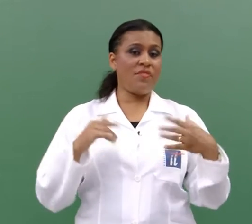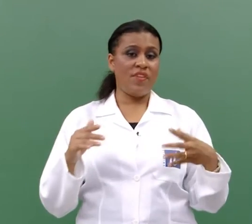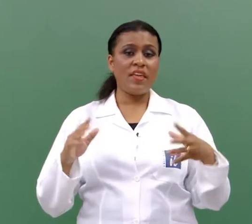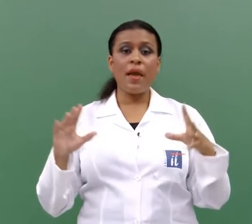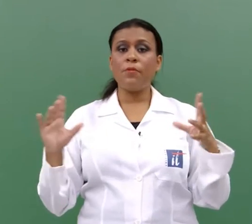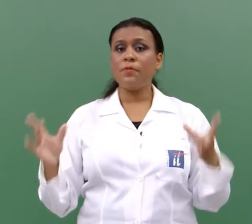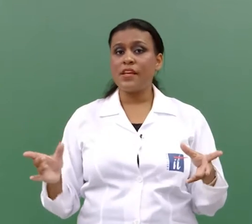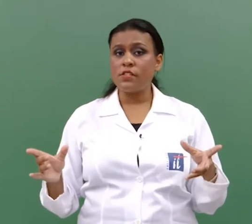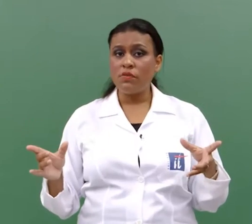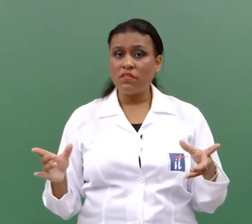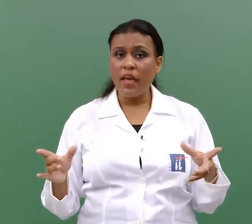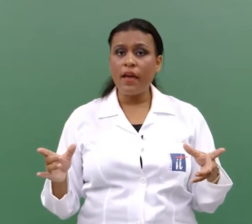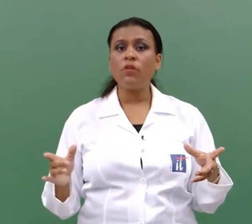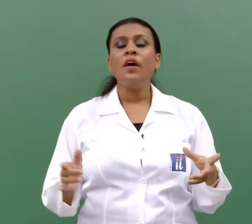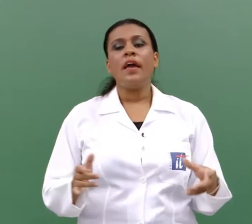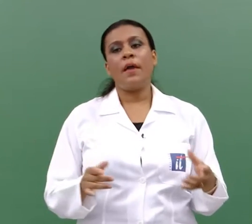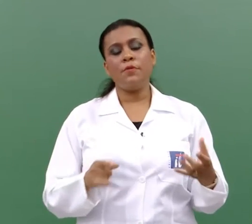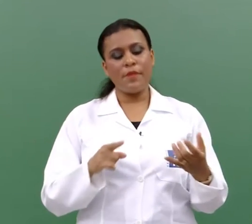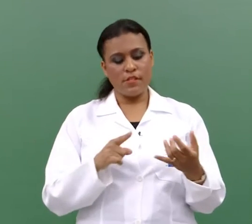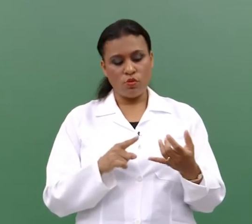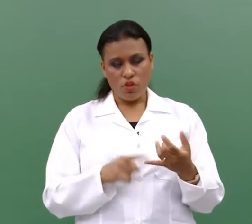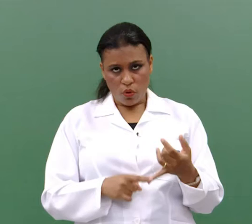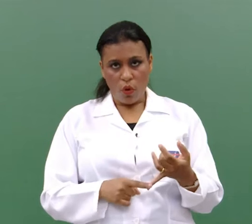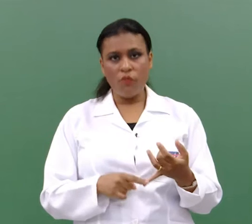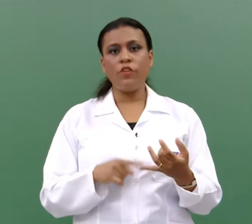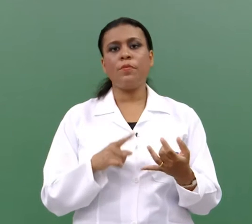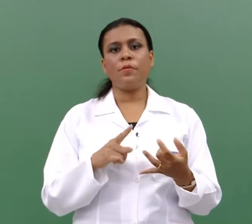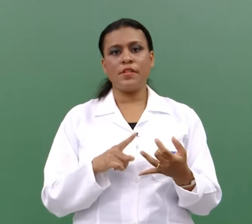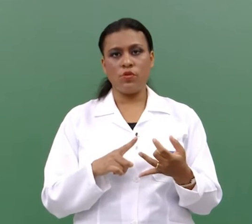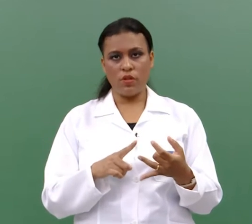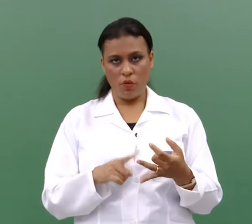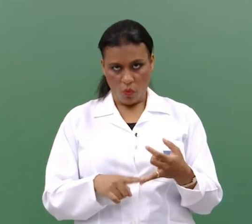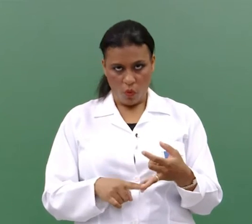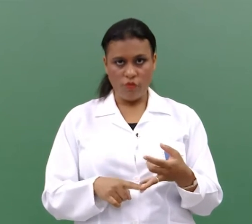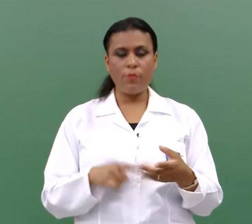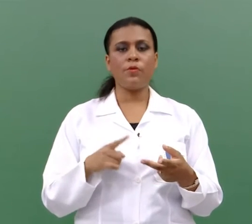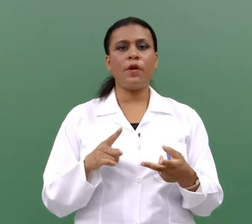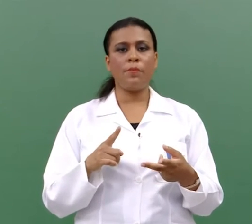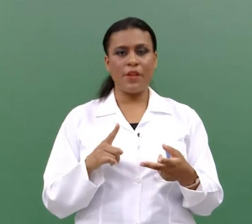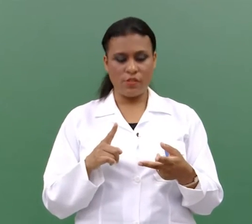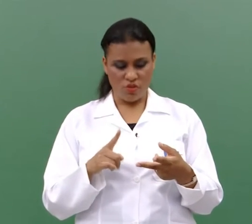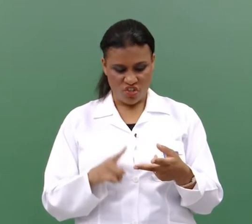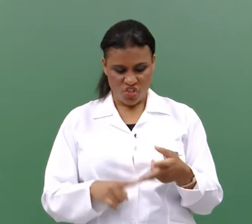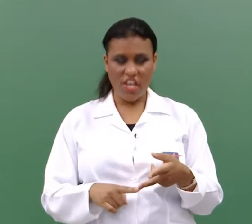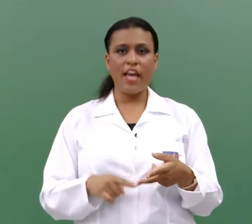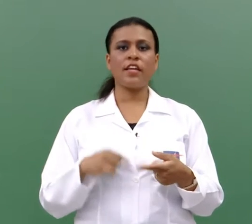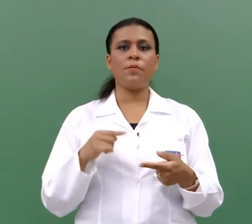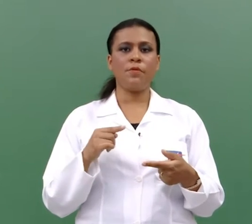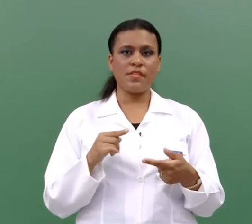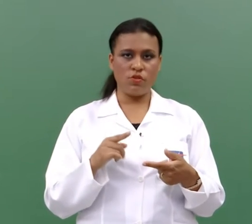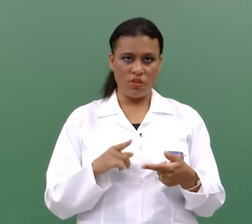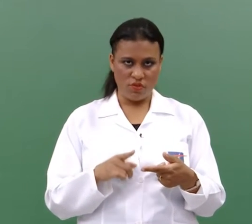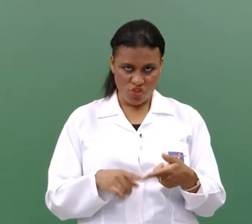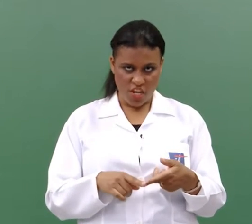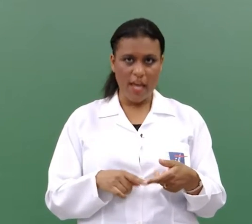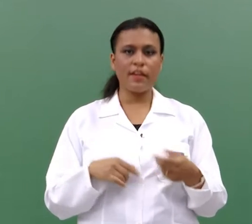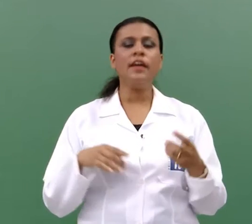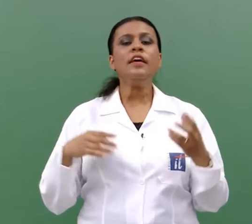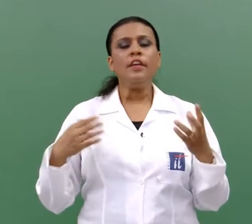vem e é para o Brasil inteiro, é para o Brasil que ouve, para o Brasil que não ouve, para o Brasil que enxerga, para o Brasil que não enxerga e